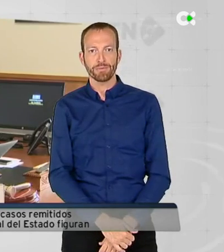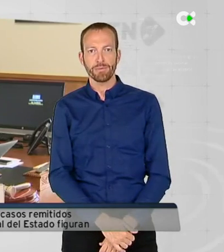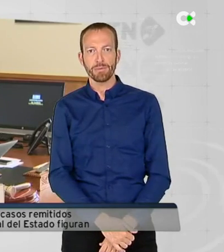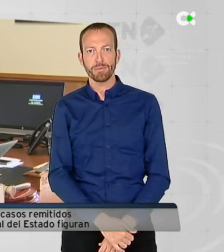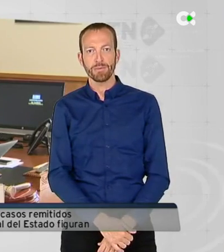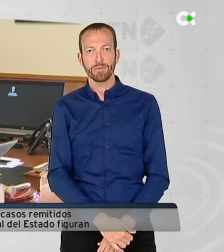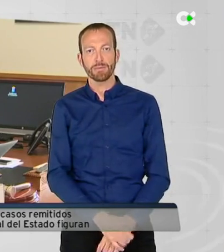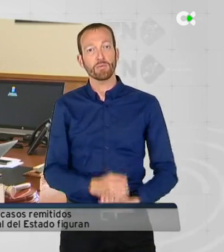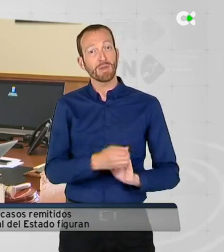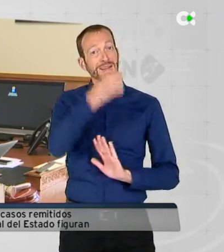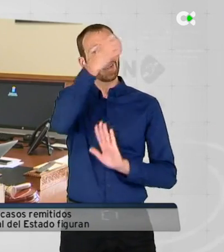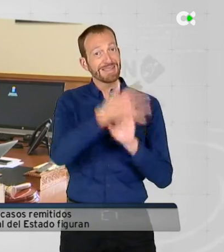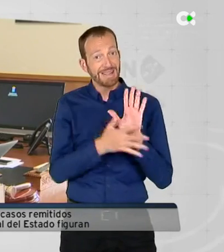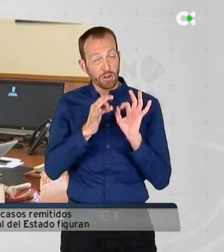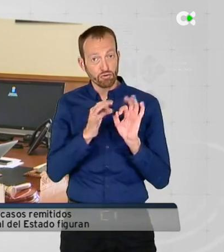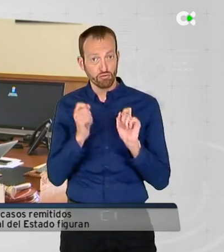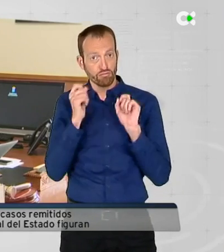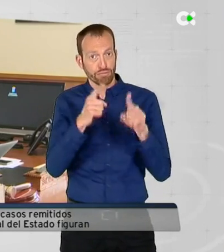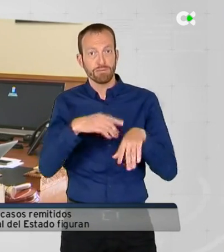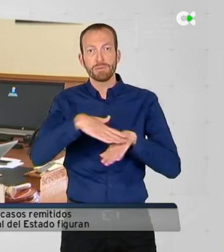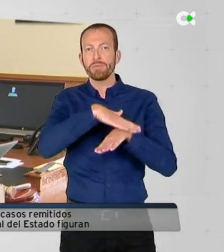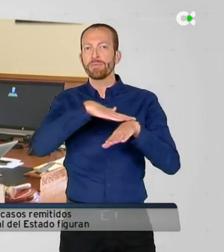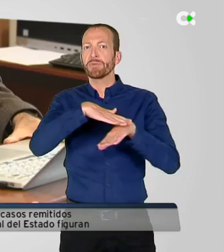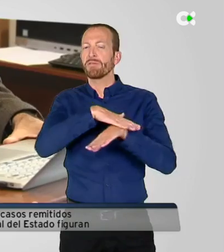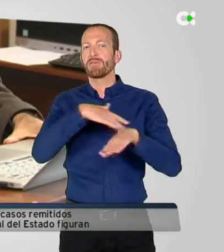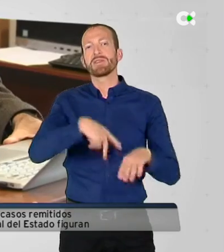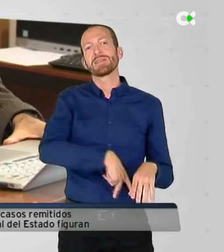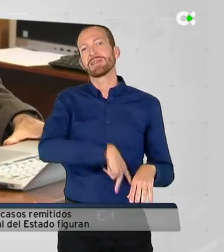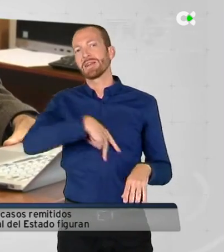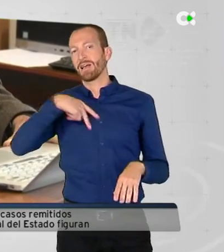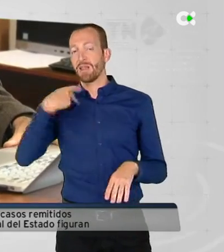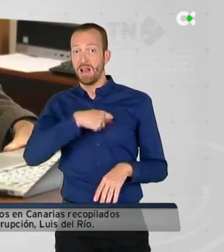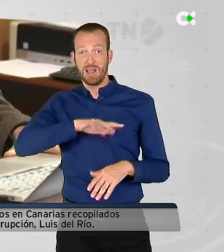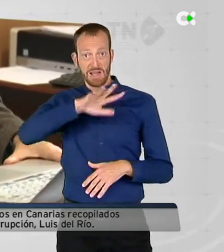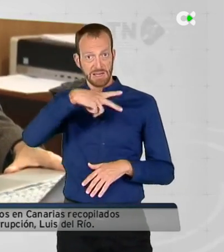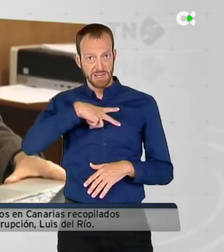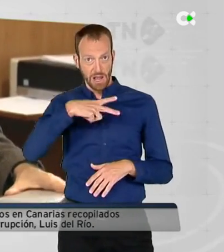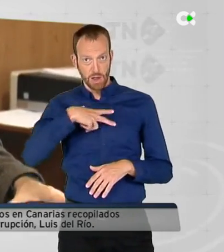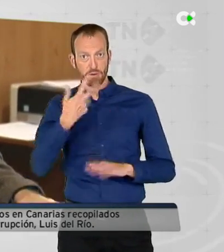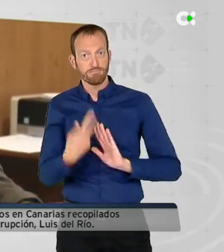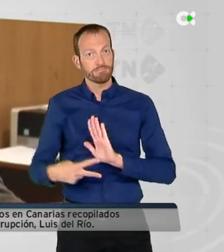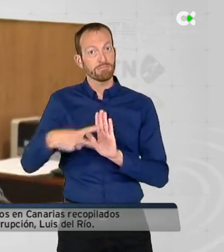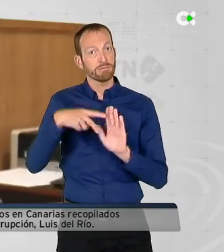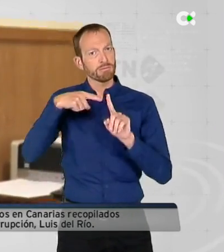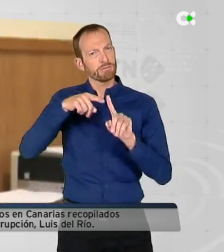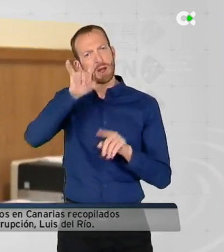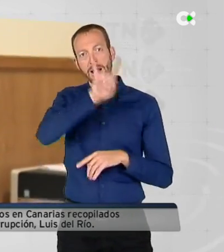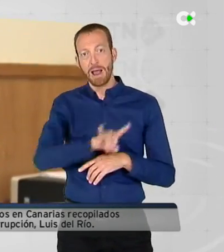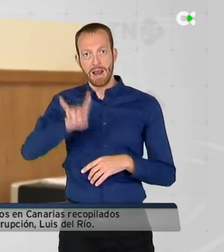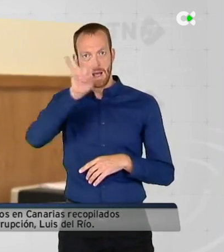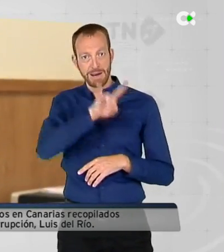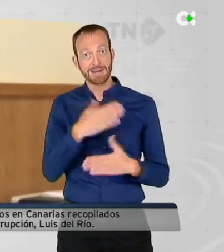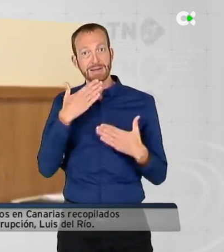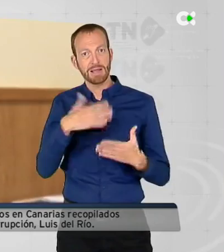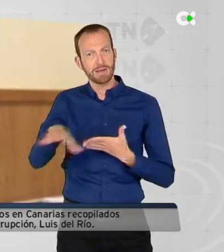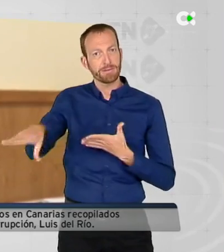En el listado de casos remitidos a la Fiscalía General del Estado figuran dos procedimientos abiertos en Canarias